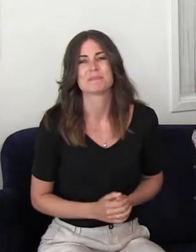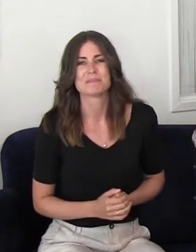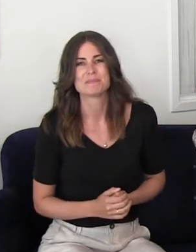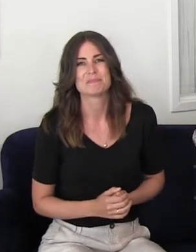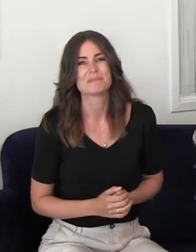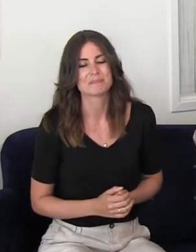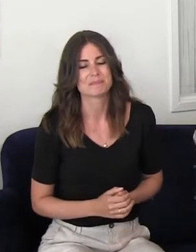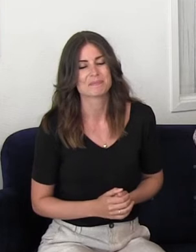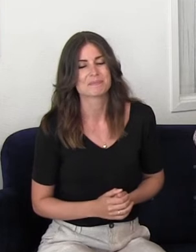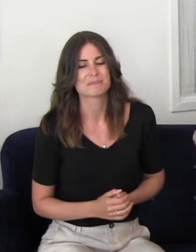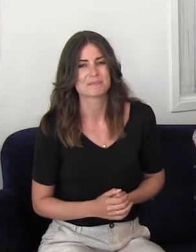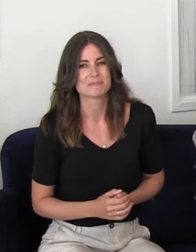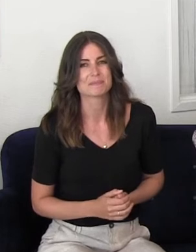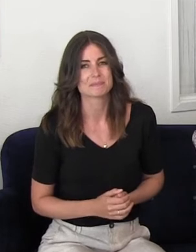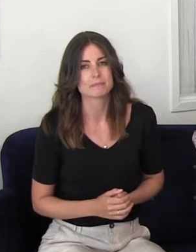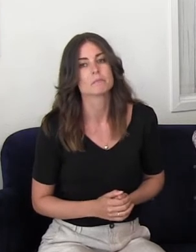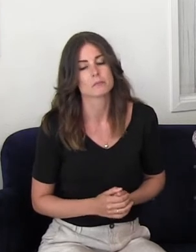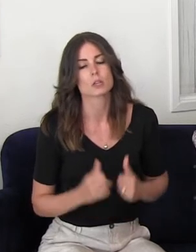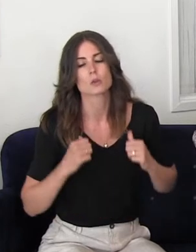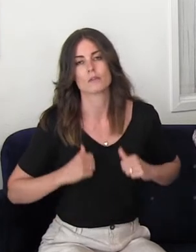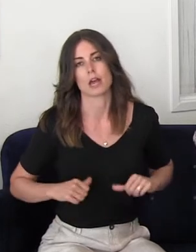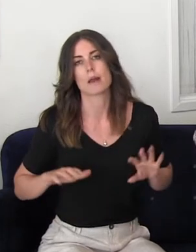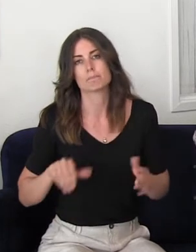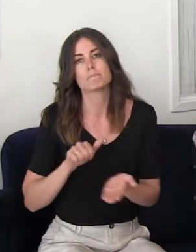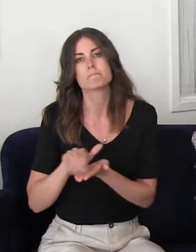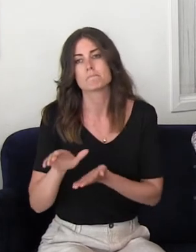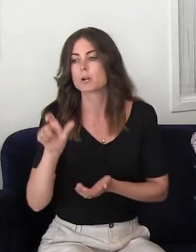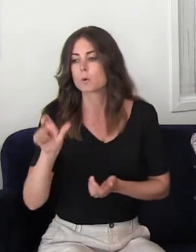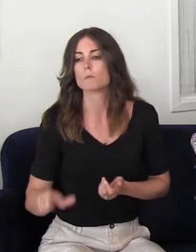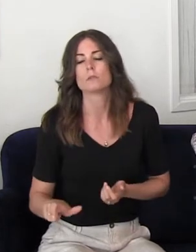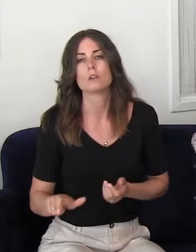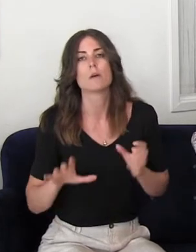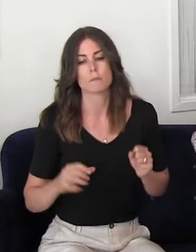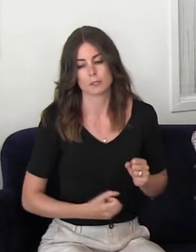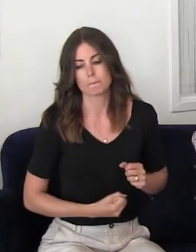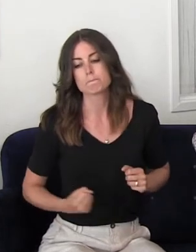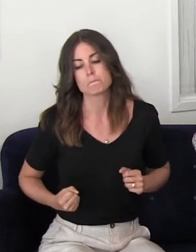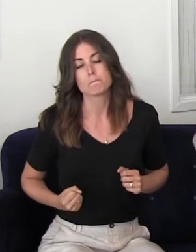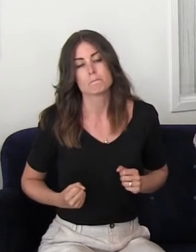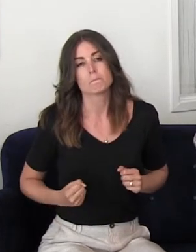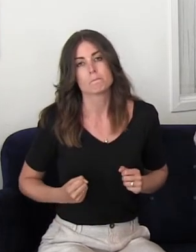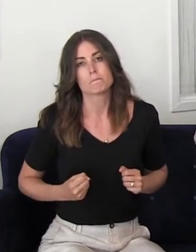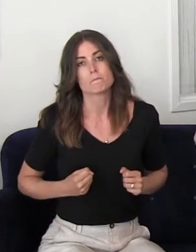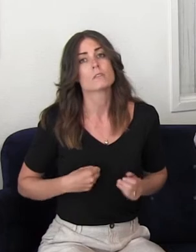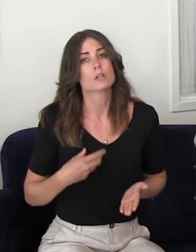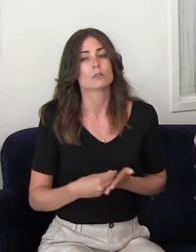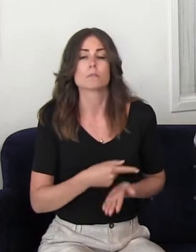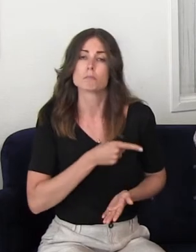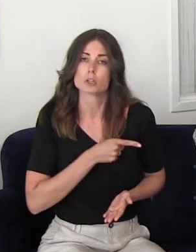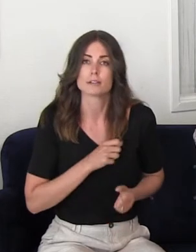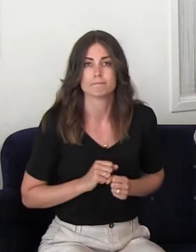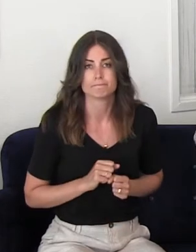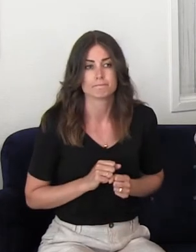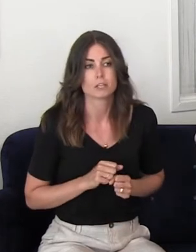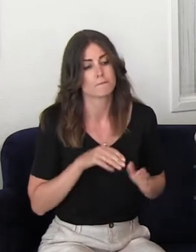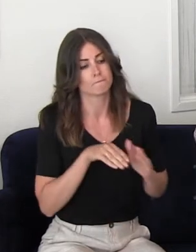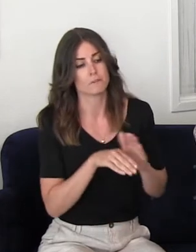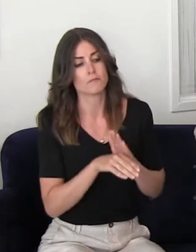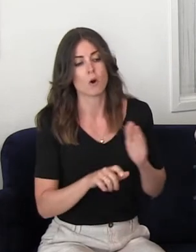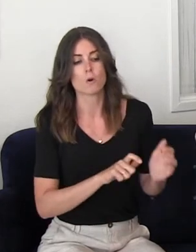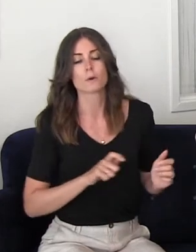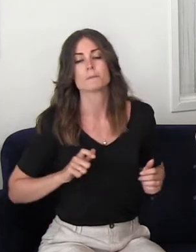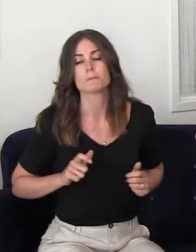piller. Han fick gå, för här ska sparas. Det kostar